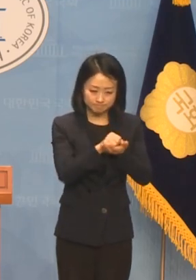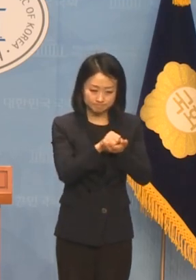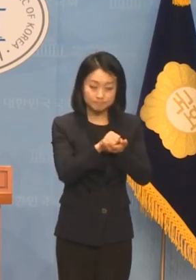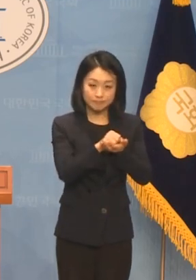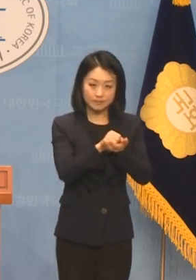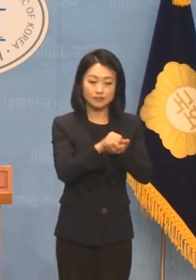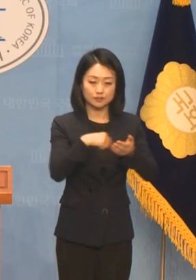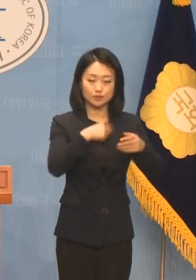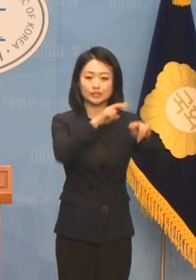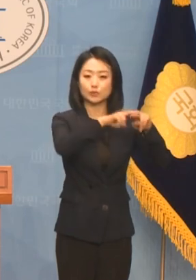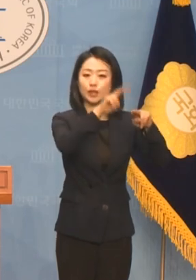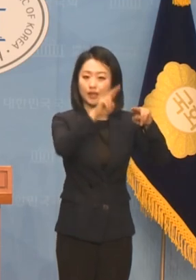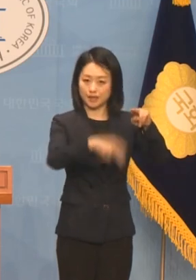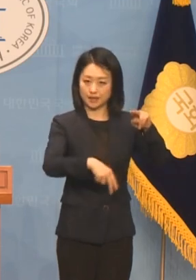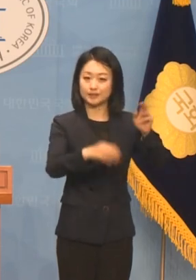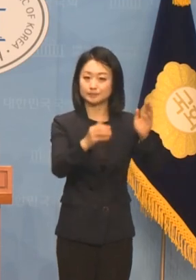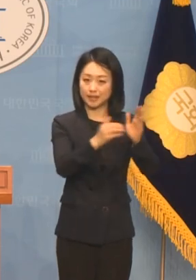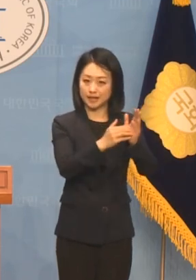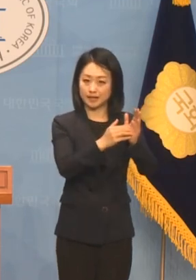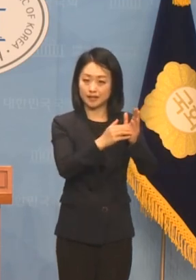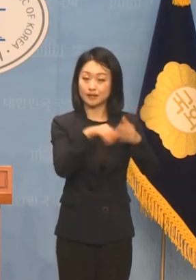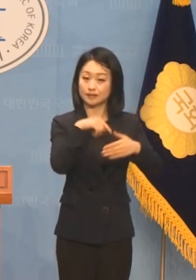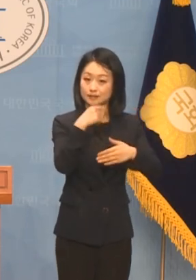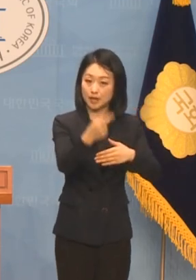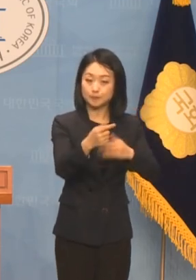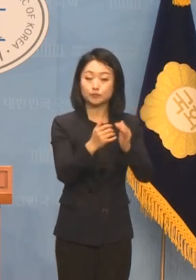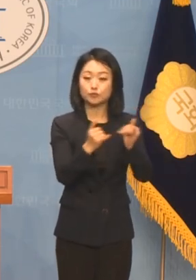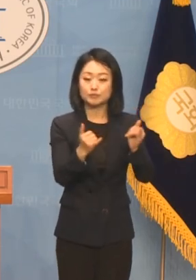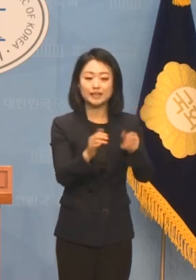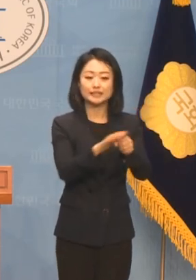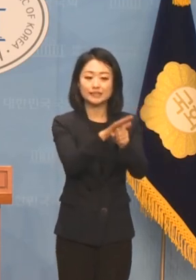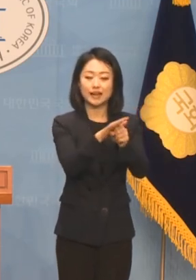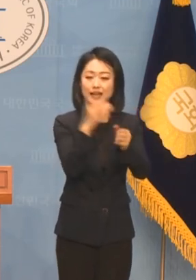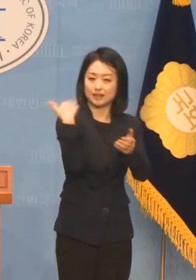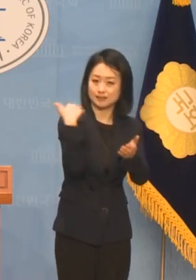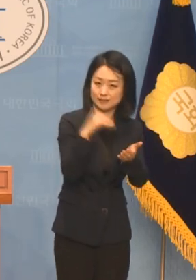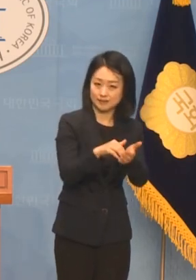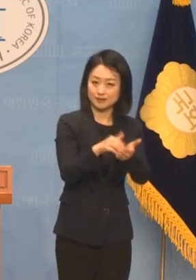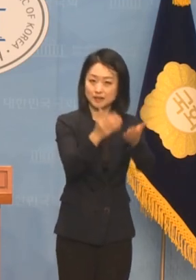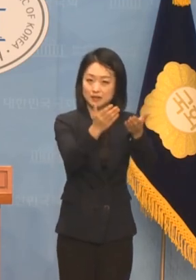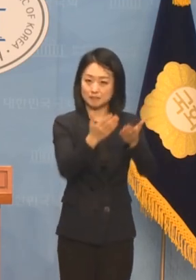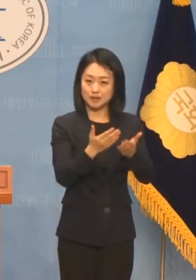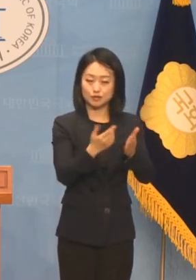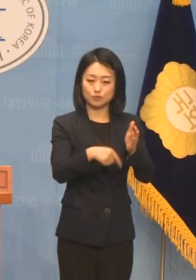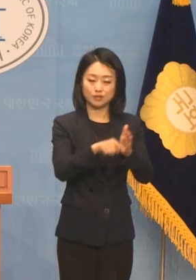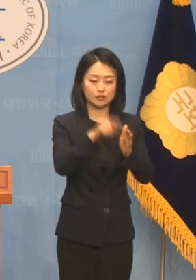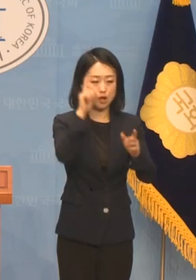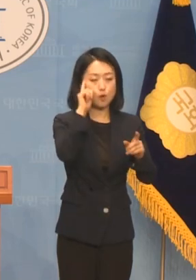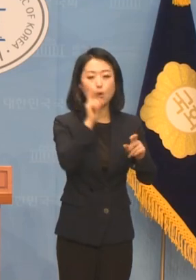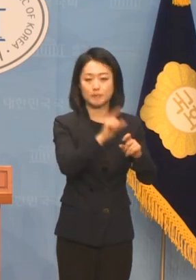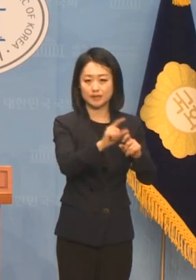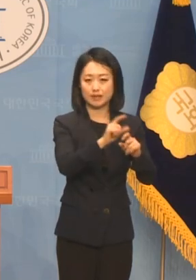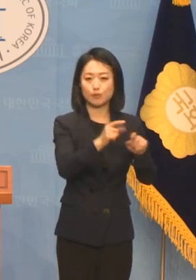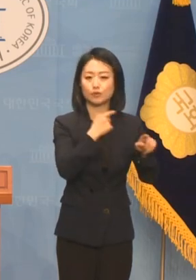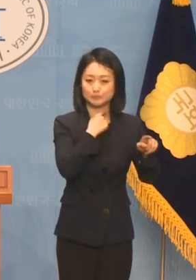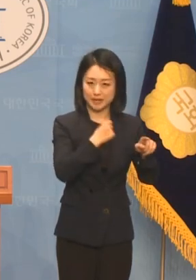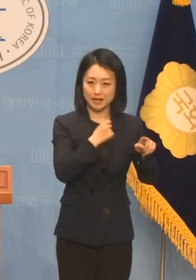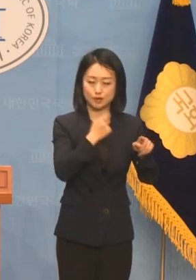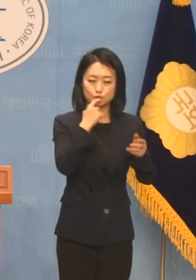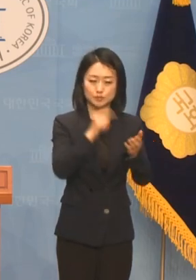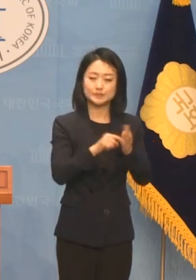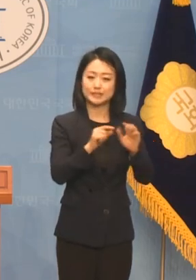사퇴했습니다. 그리고 어떻게 해야 국민의 사랑을 되찾을 수 있는지 고민하겠다. 쉽지 않은